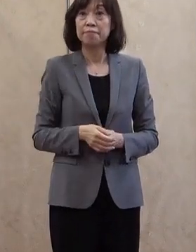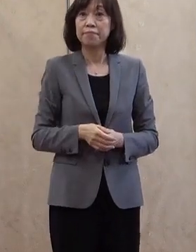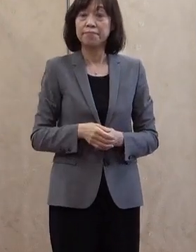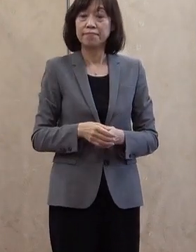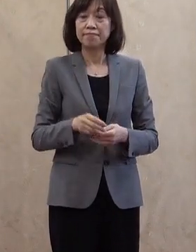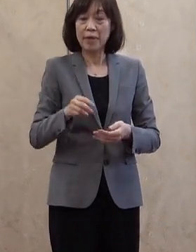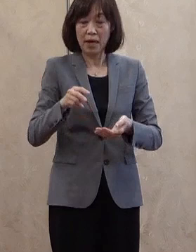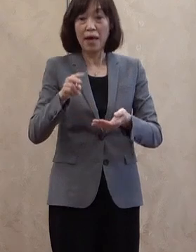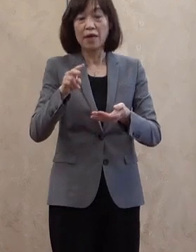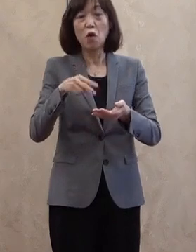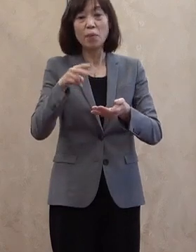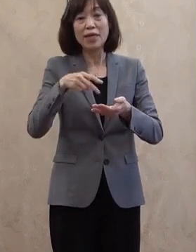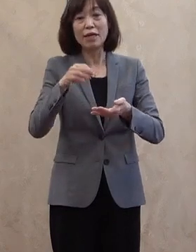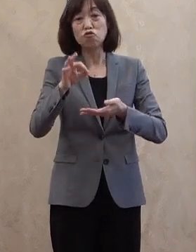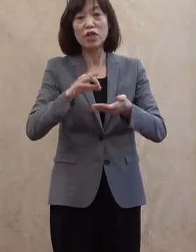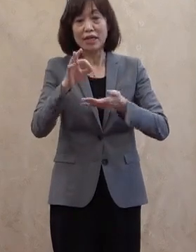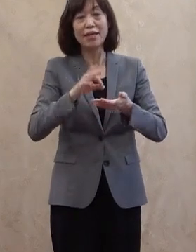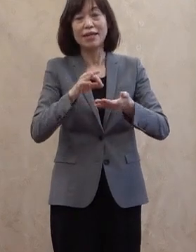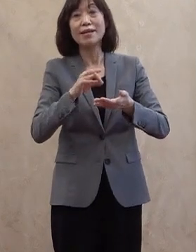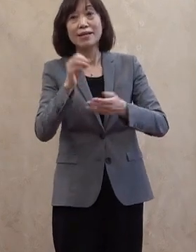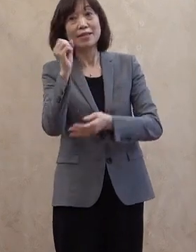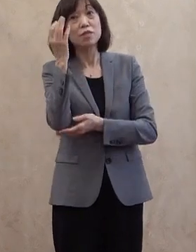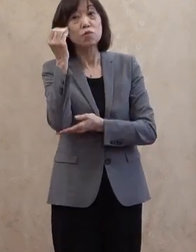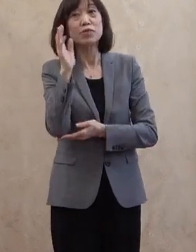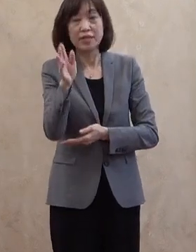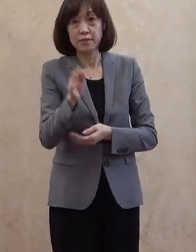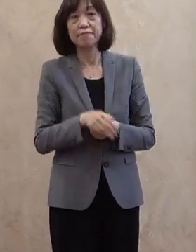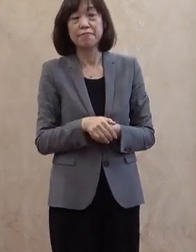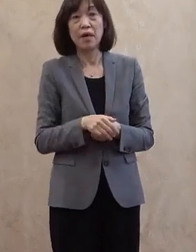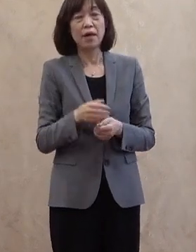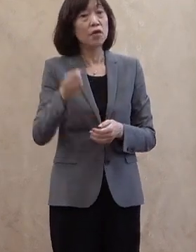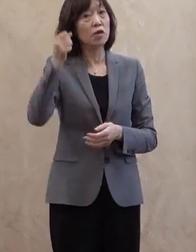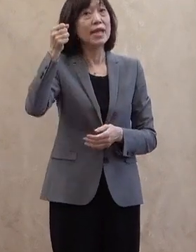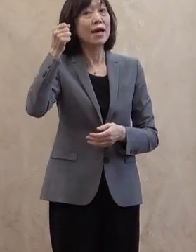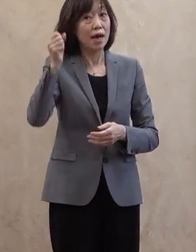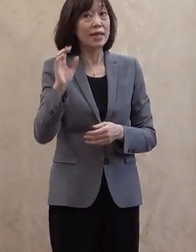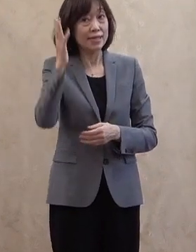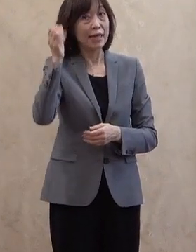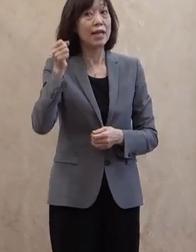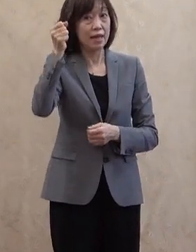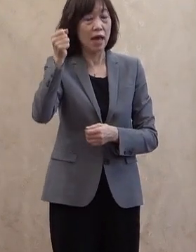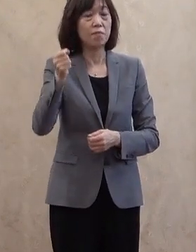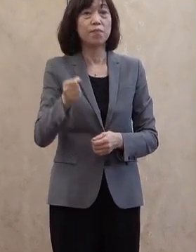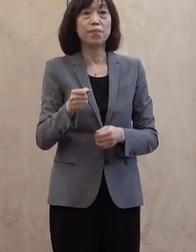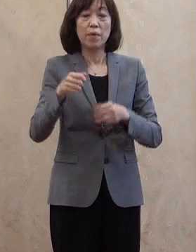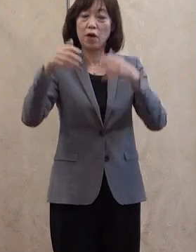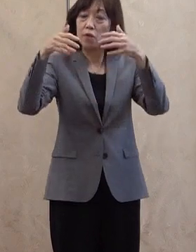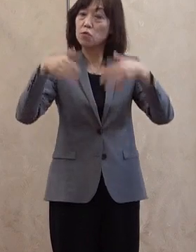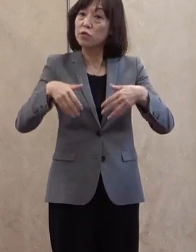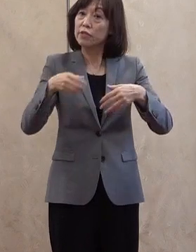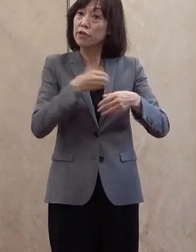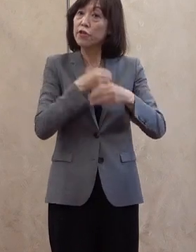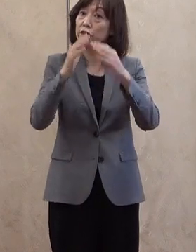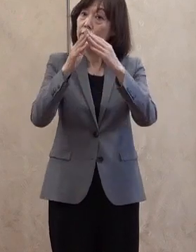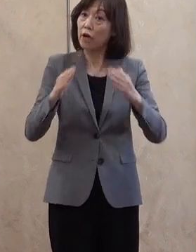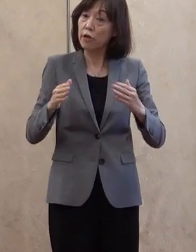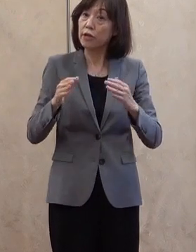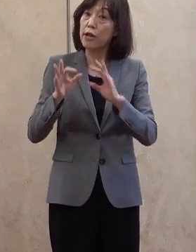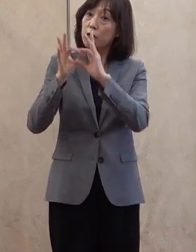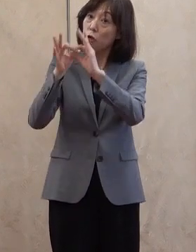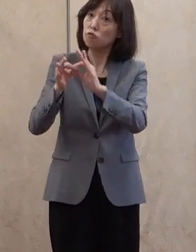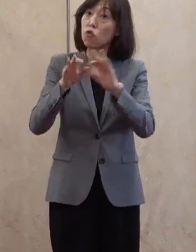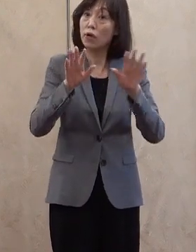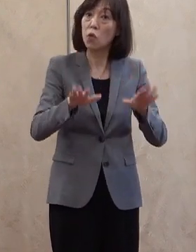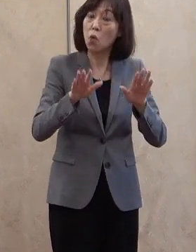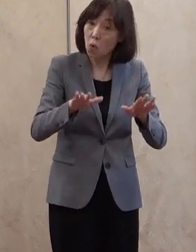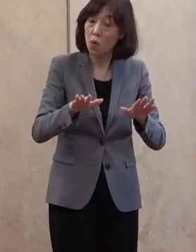読売新聞の太田です。先ほどの聖火リレーの件で一点確認なんですけども、組織委員会の方へ伝達したのは今日本日ということでよ